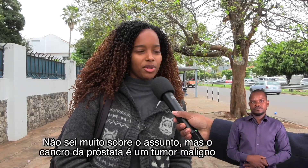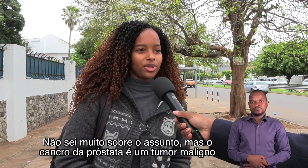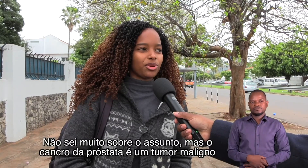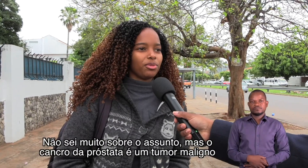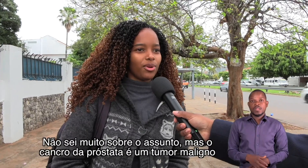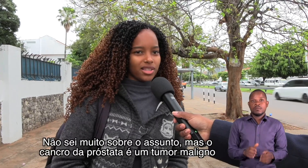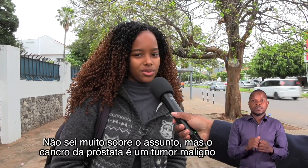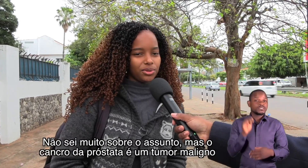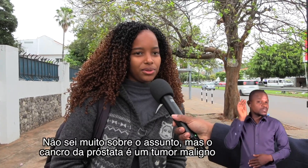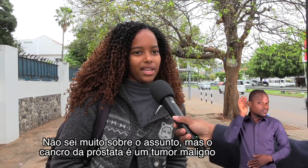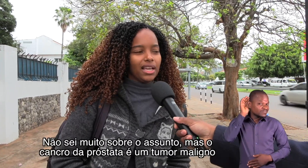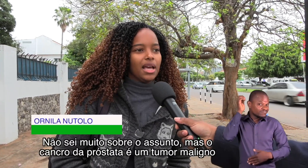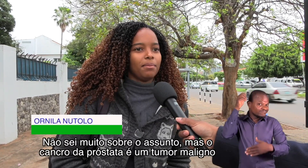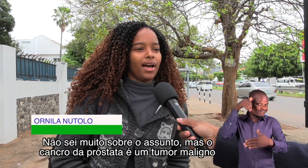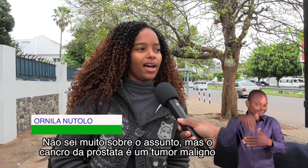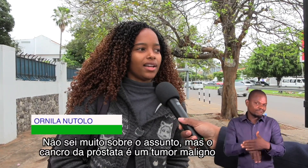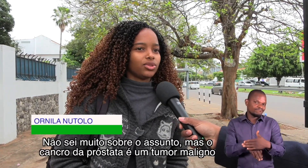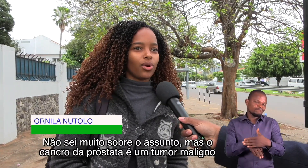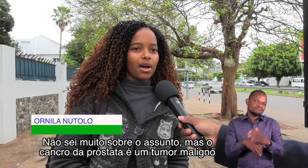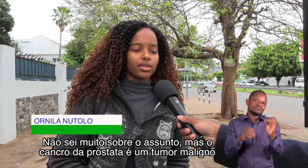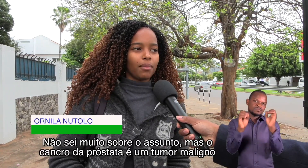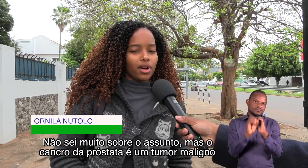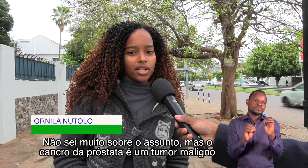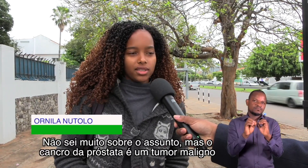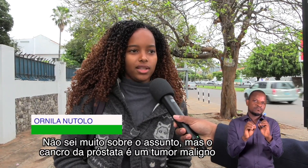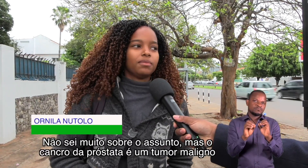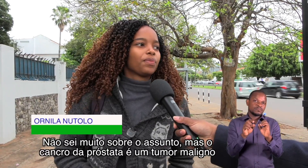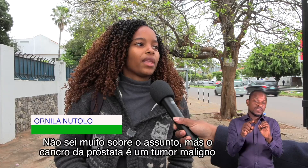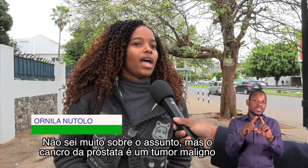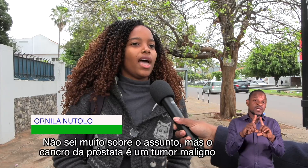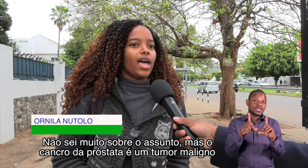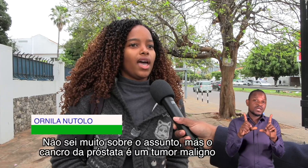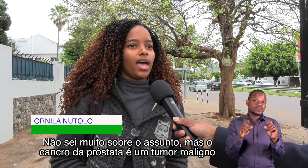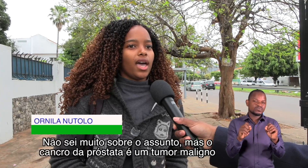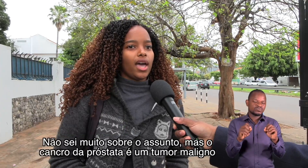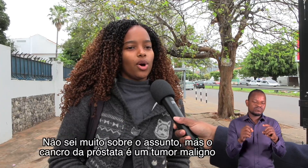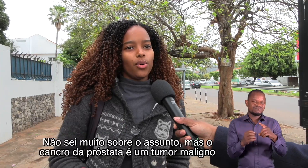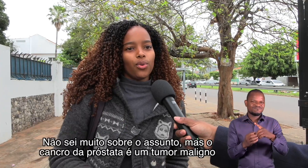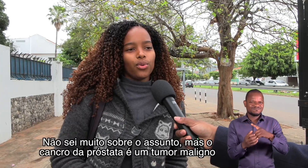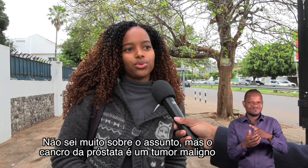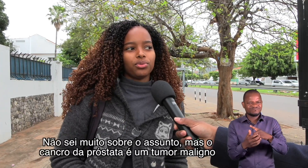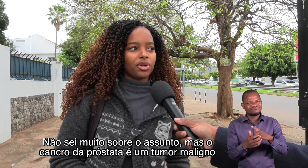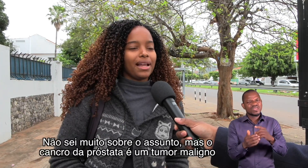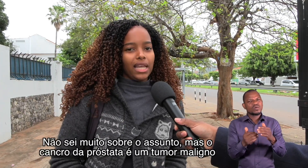muito sobre o assunto, né? Mas o cancro da próstata é um tumor